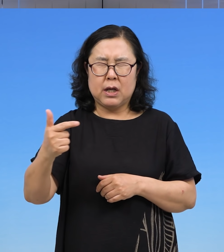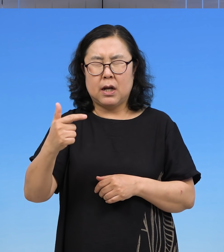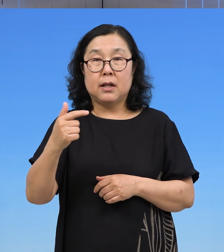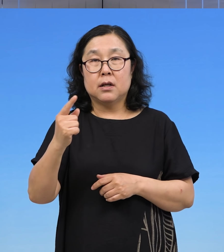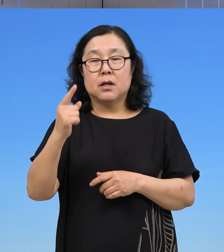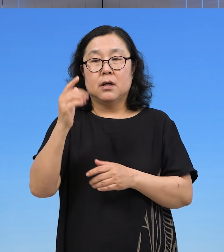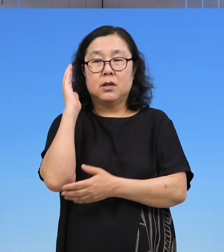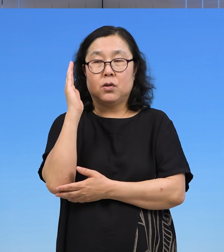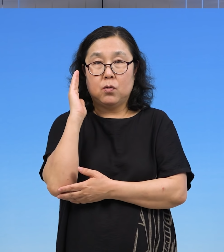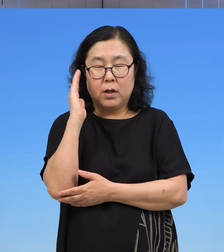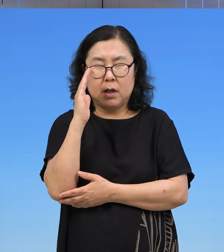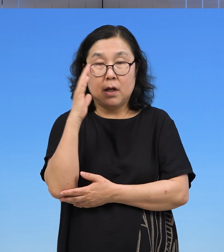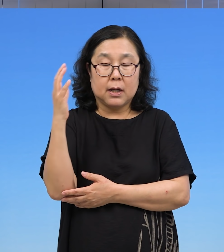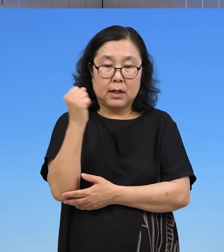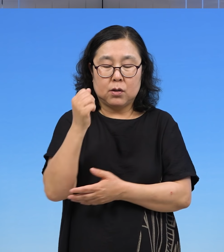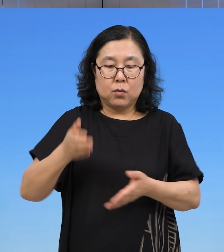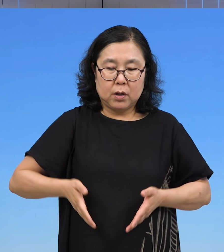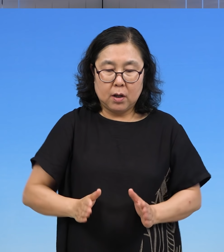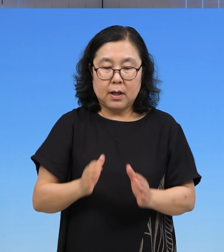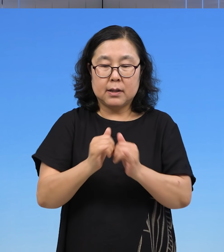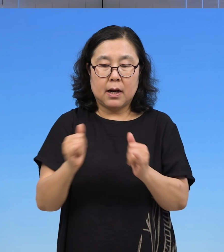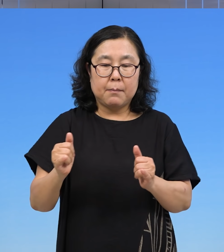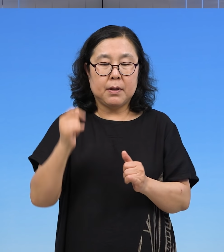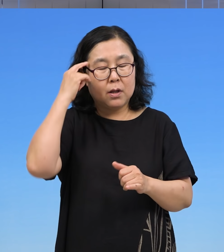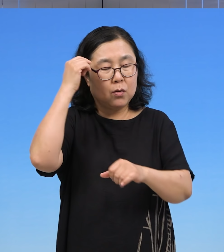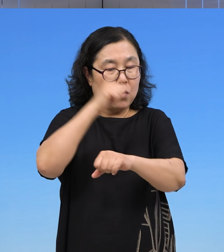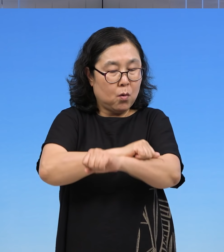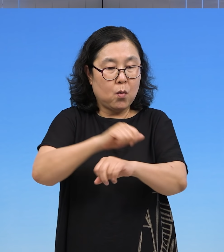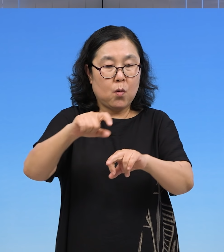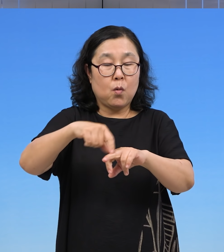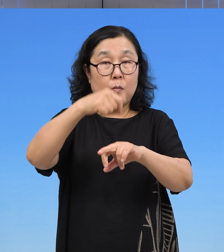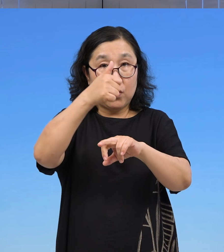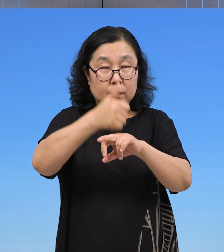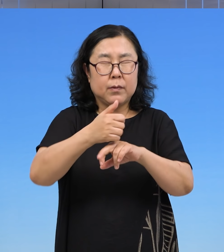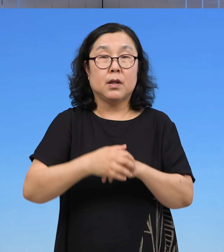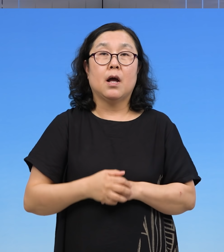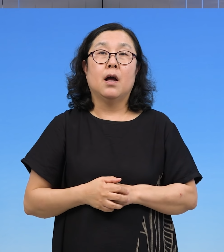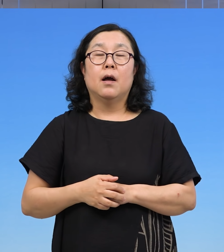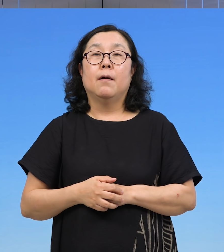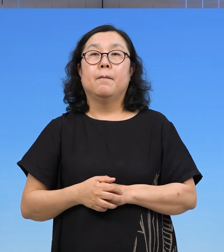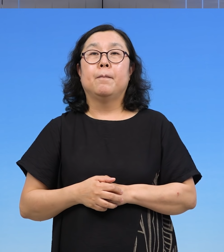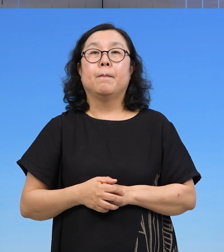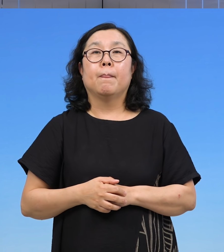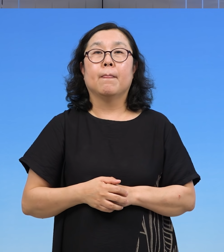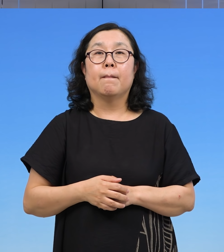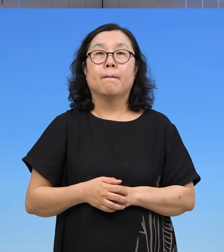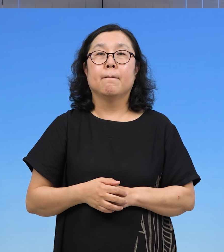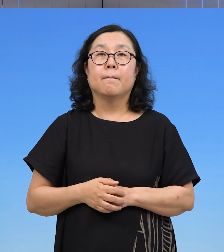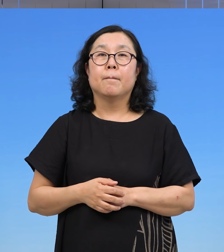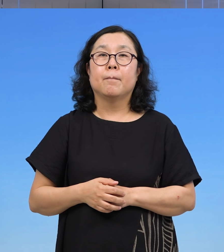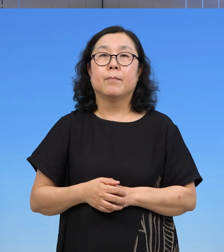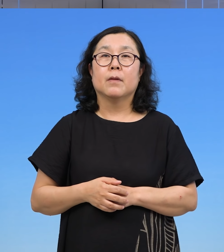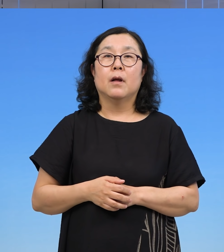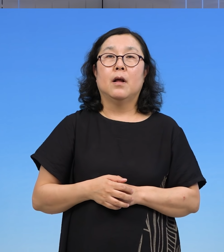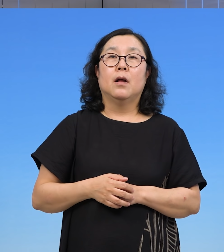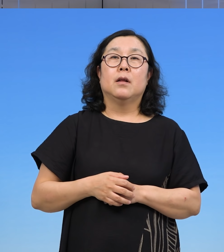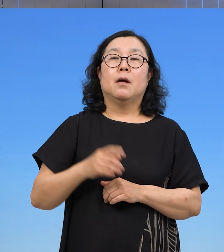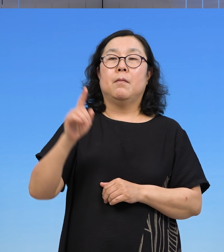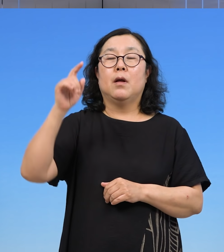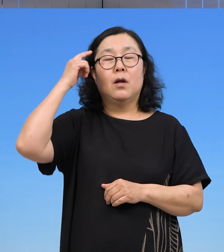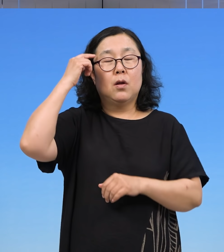같은 그런 스토리를 갖고 태어난 사람이 솔로몬이거든요 이게 솔로몬이 갖고 있는 아픔인가 하면